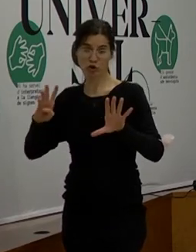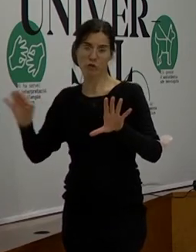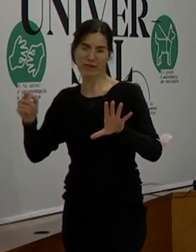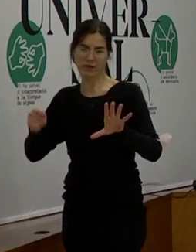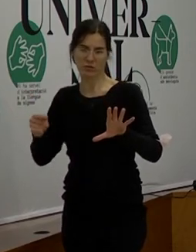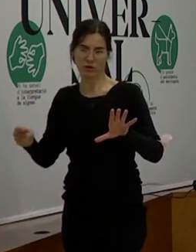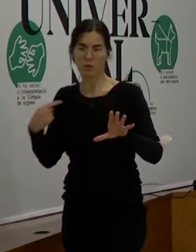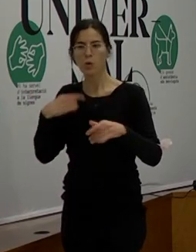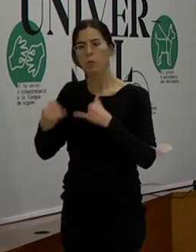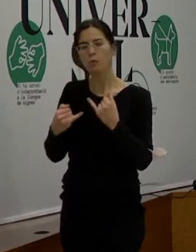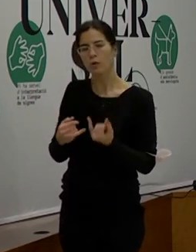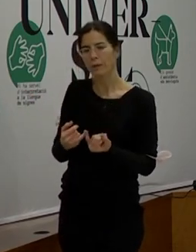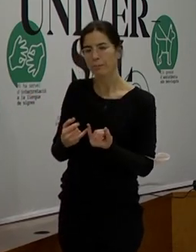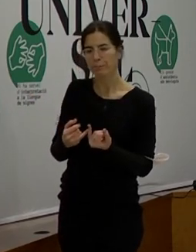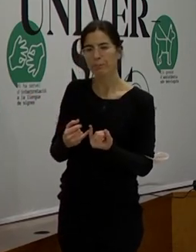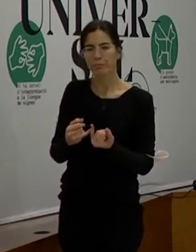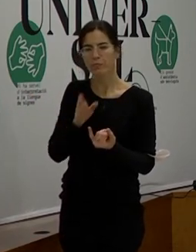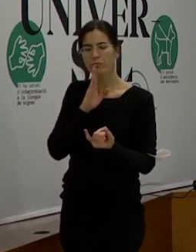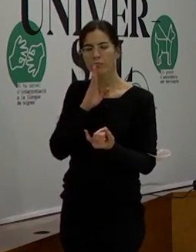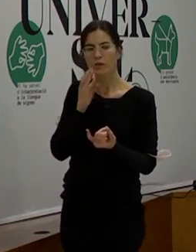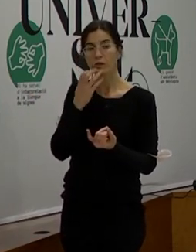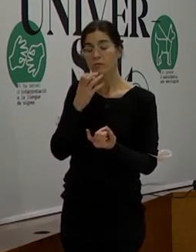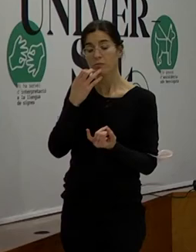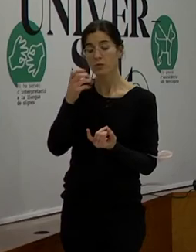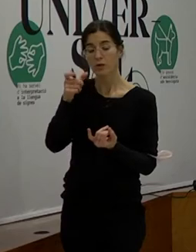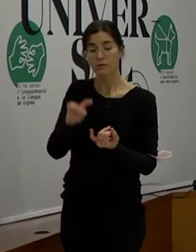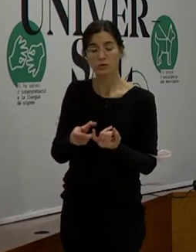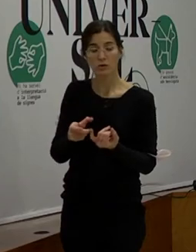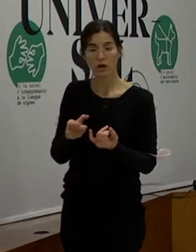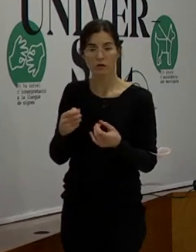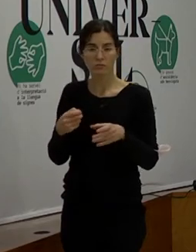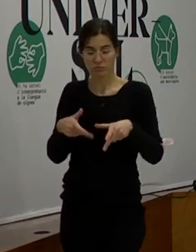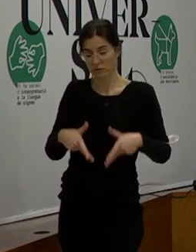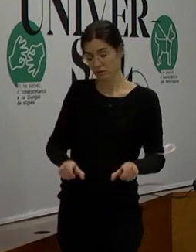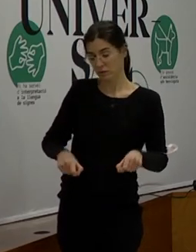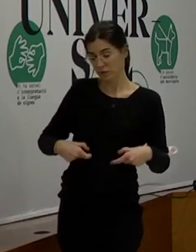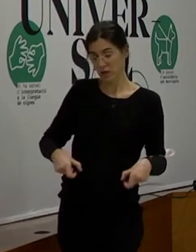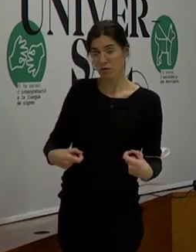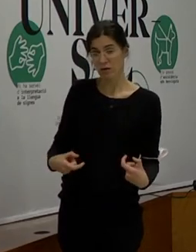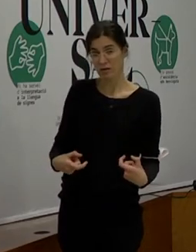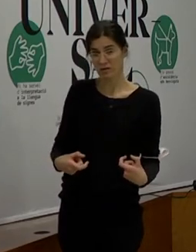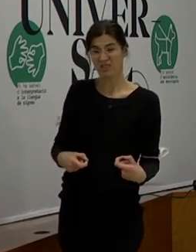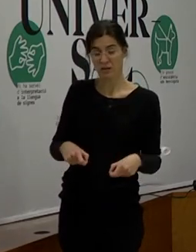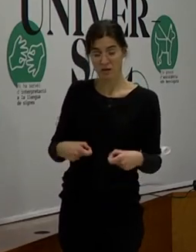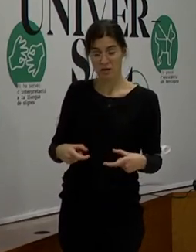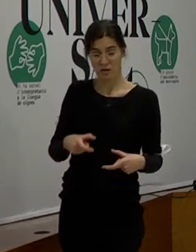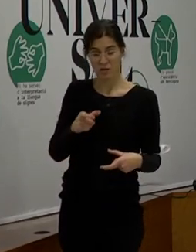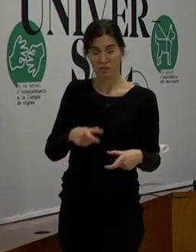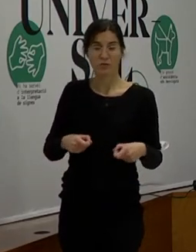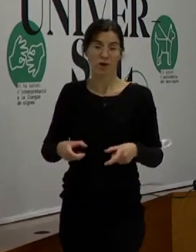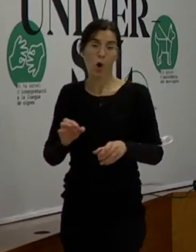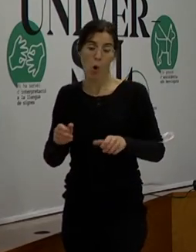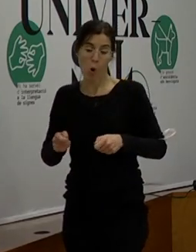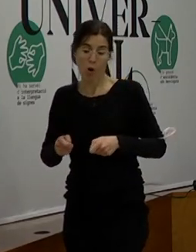això? Quina dificultat? Pues que si viene un senyor o una senyora en cadira de cotxet de